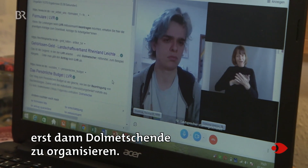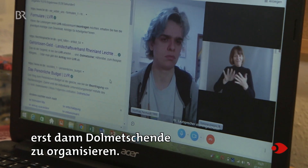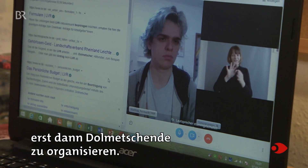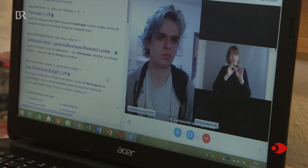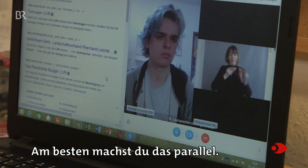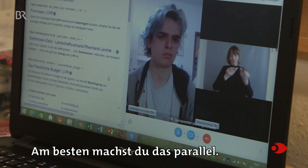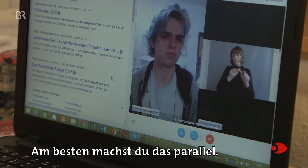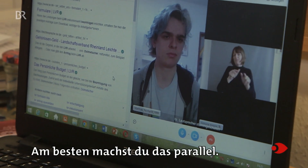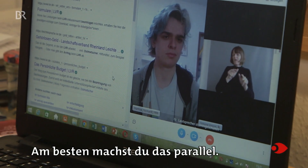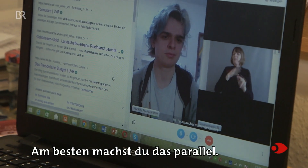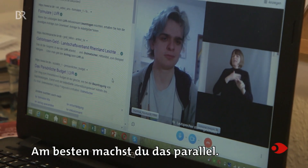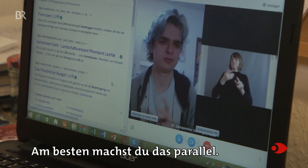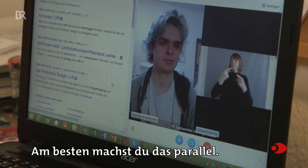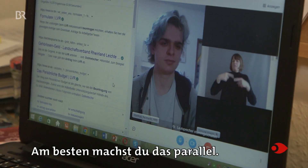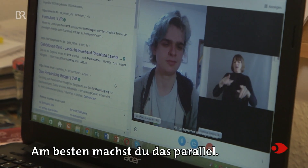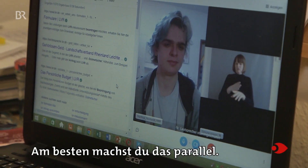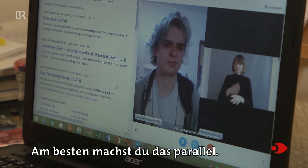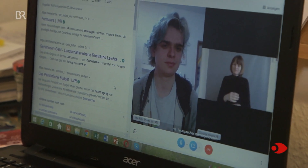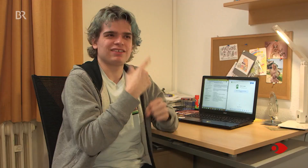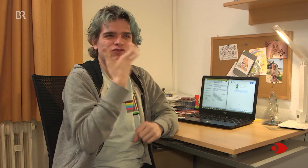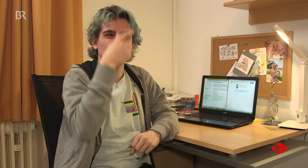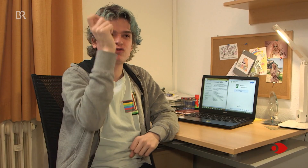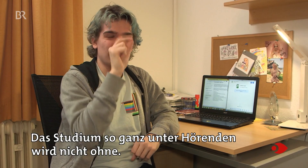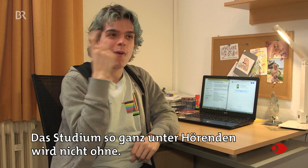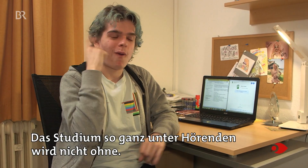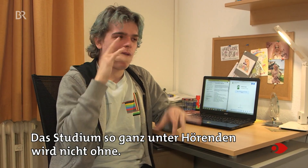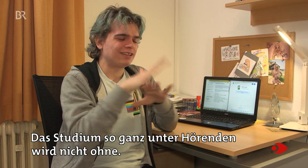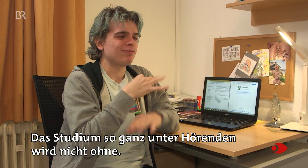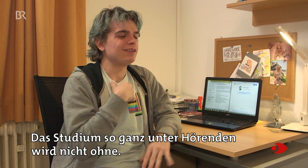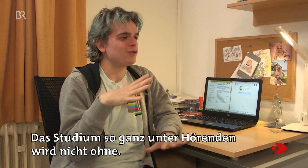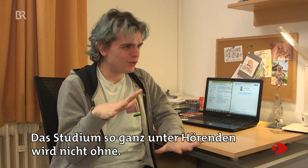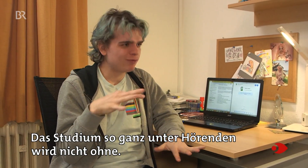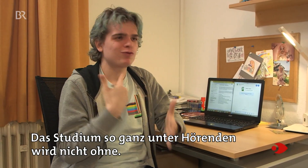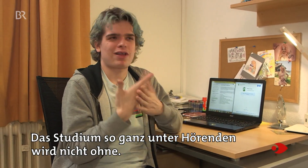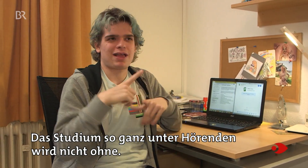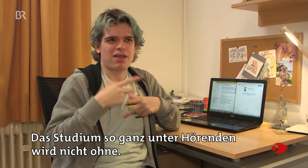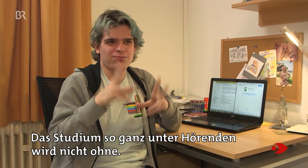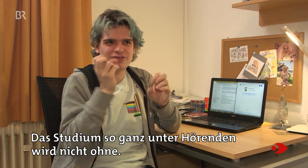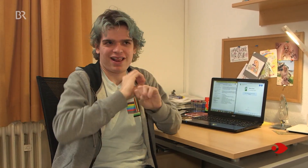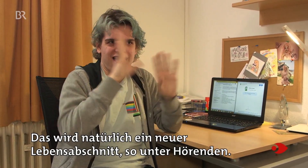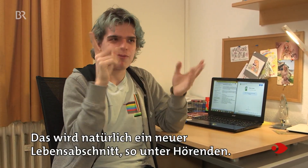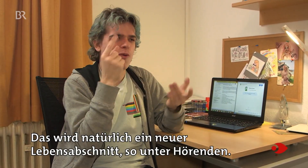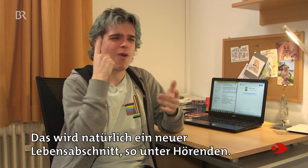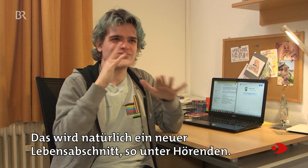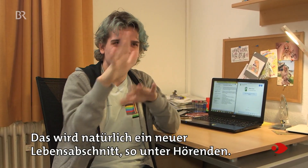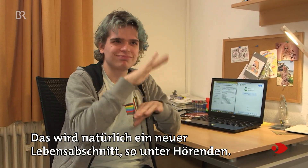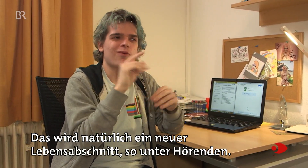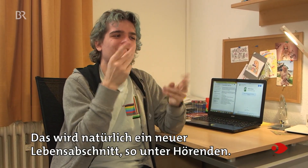organisieren. Am besten machst du das parallel. Das Studium so ganz unter Hörenden wird nicht ohne. Das wird natürlich ein neuer Lebensabschnitt